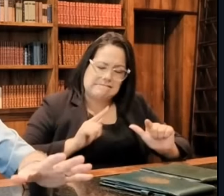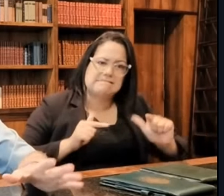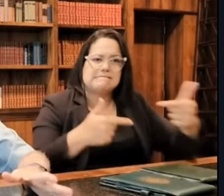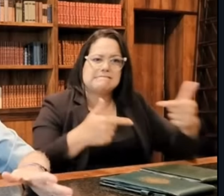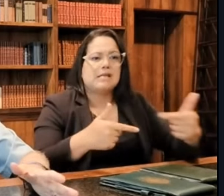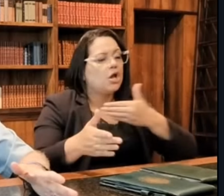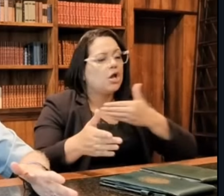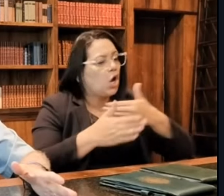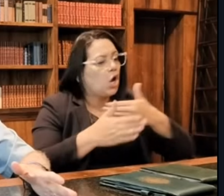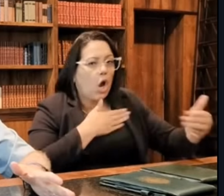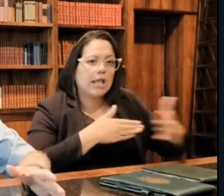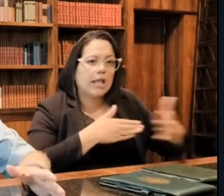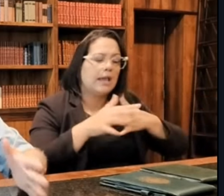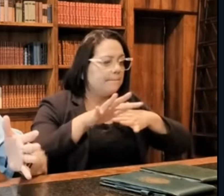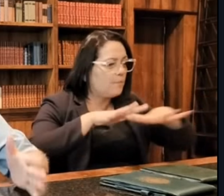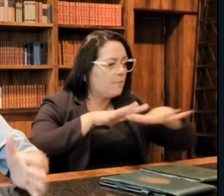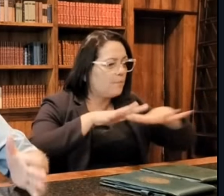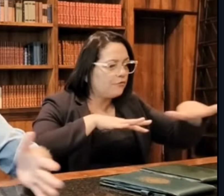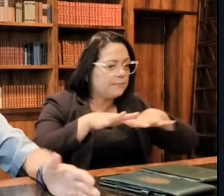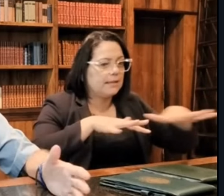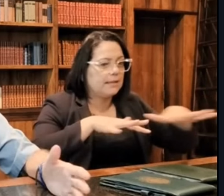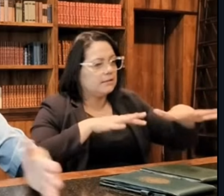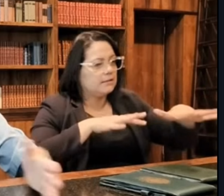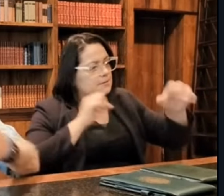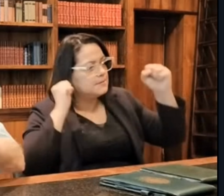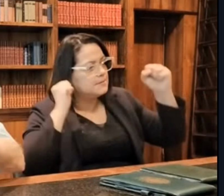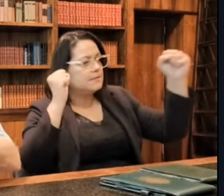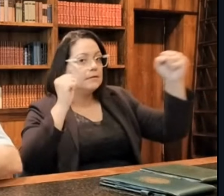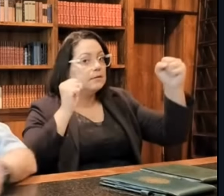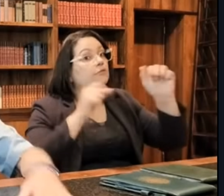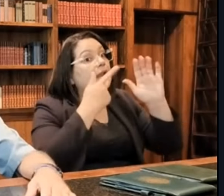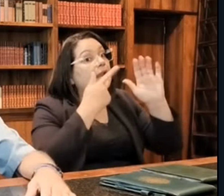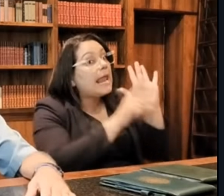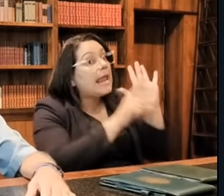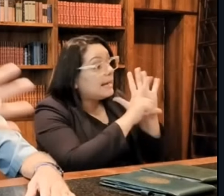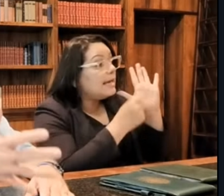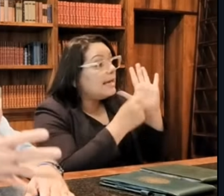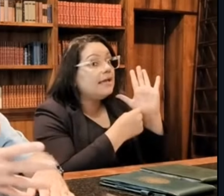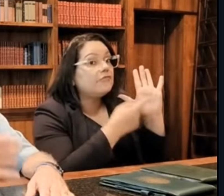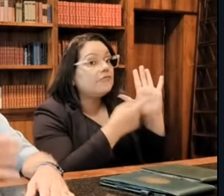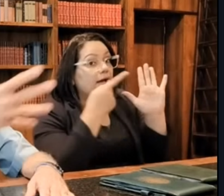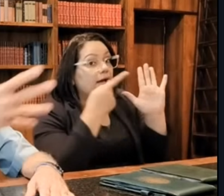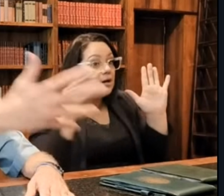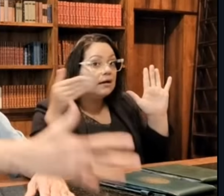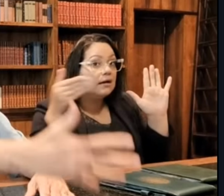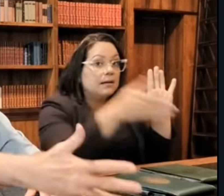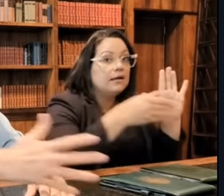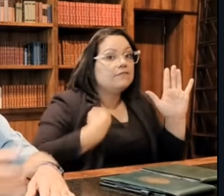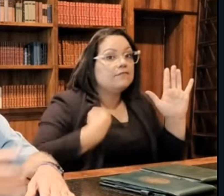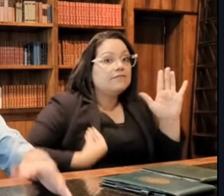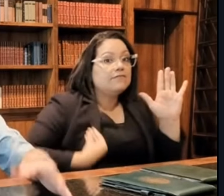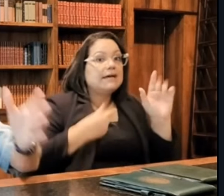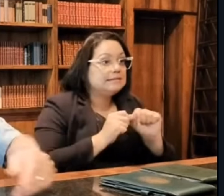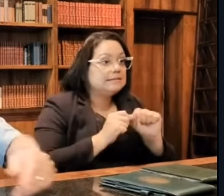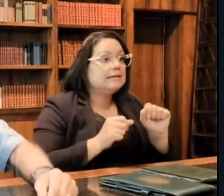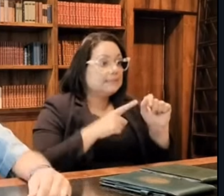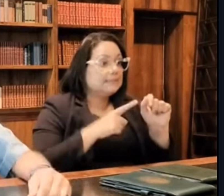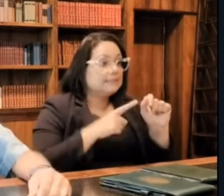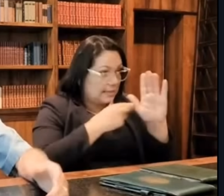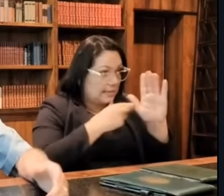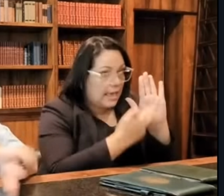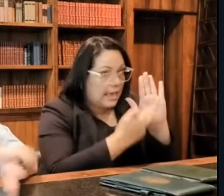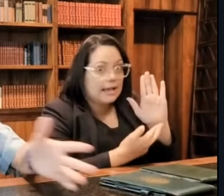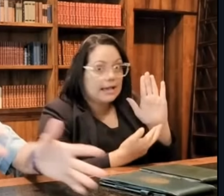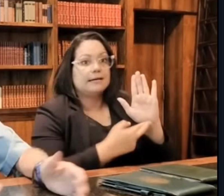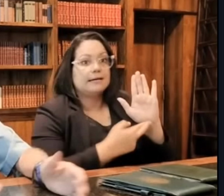todo aquele que anda fora das quatro linhas da Constituição, esse sim é um ditador. Parodianos, eu separei aqui para